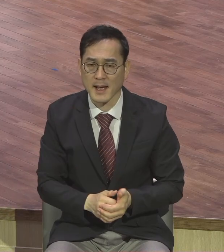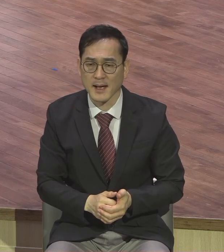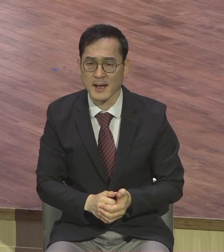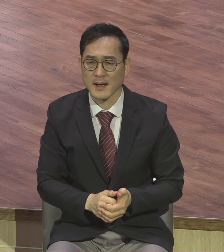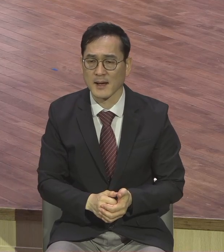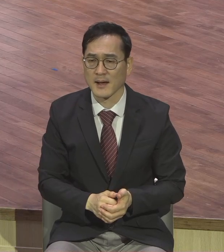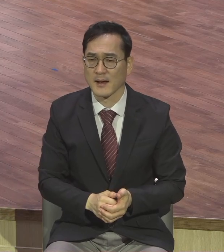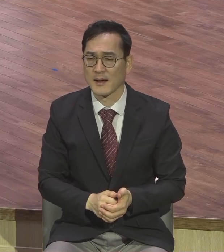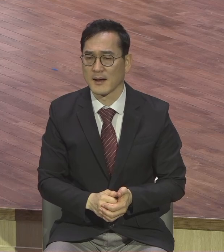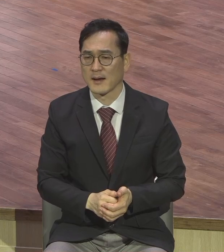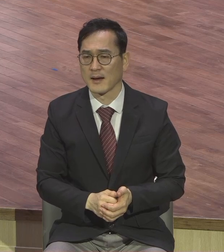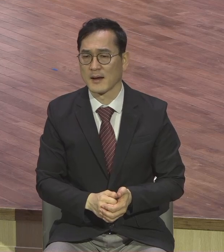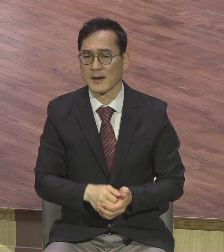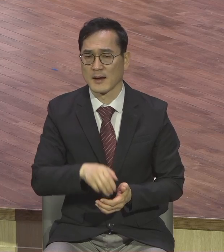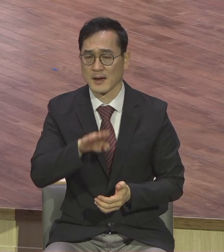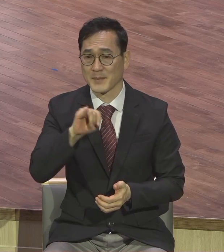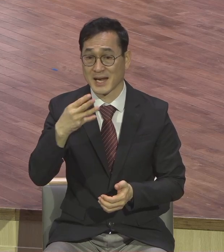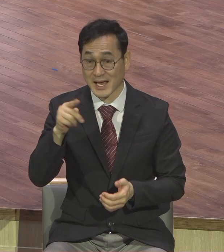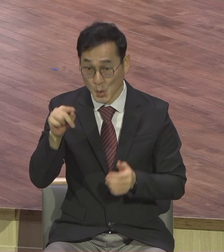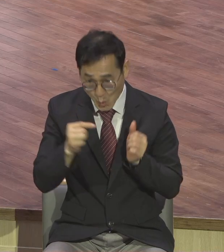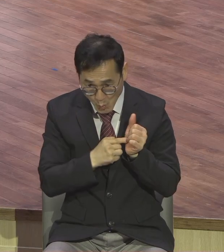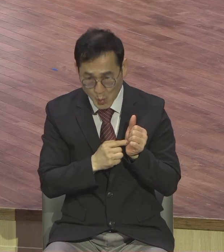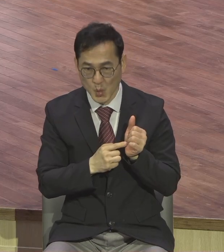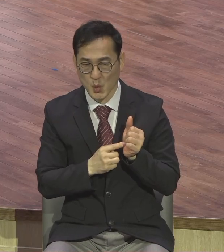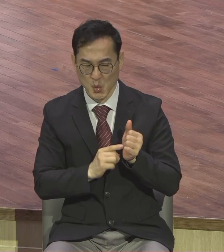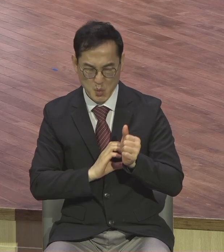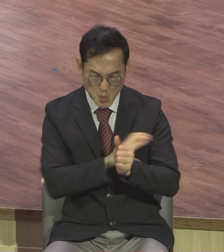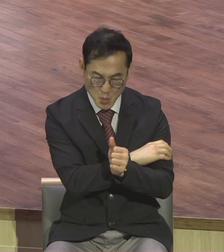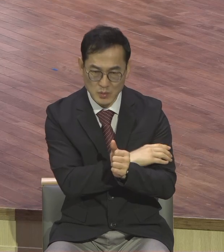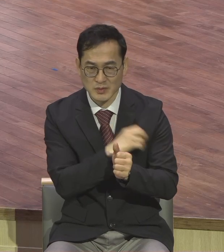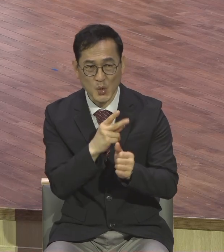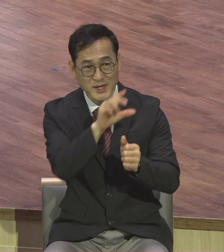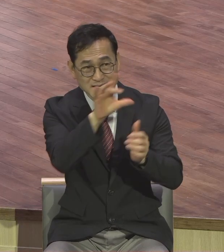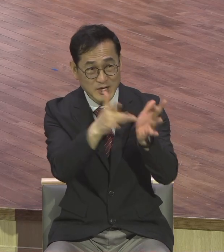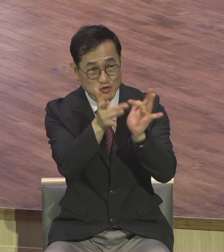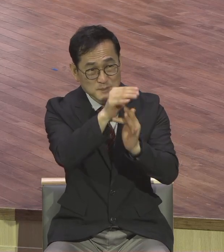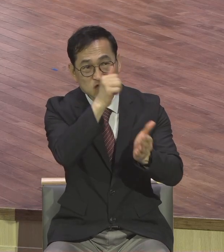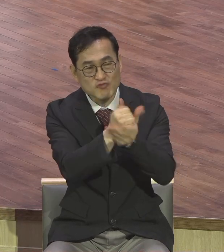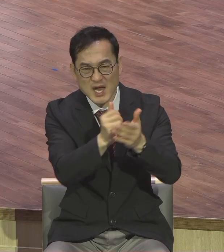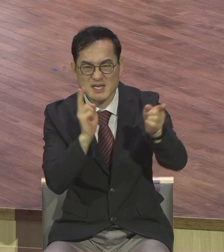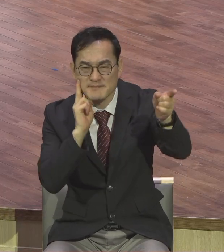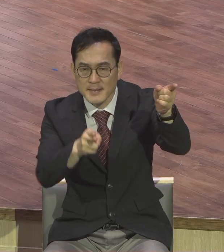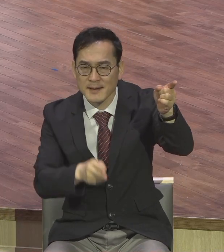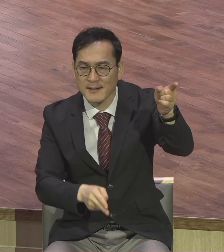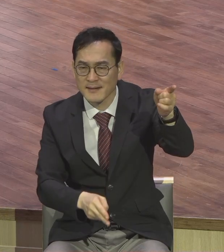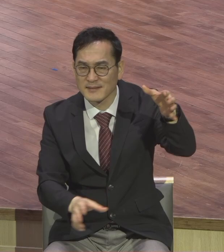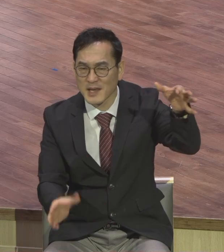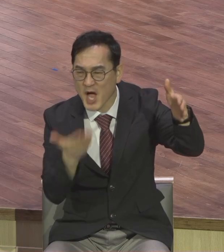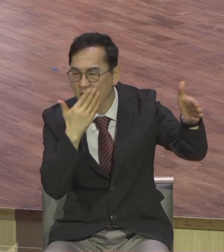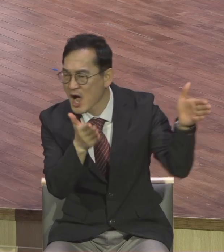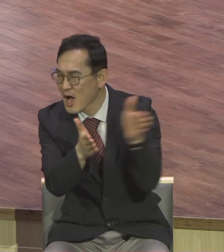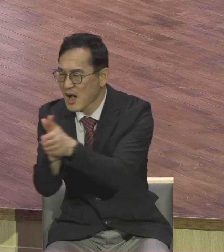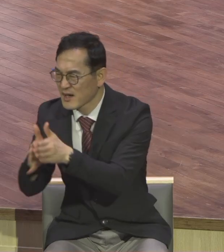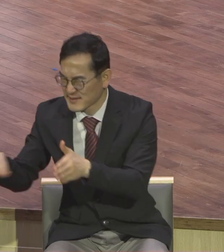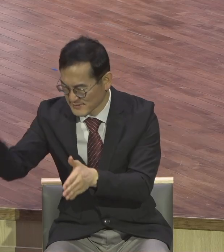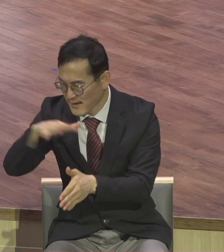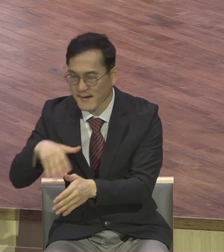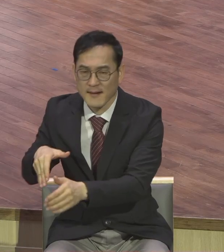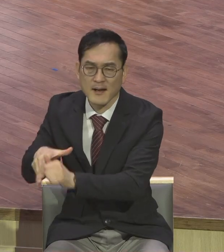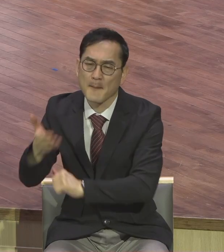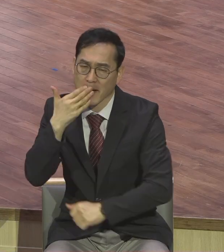거였거든. 그 당시로서는 천하의 반역죄란 말이에요. 그런데 아리마대 요셉은 이런 걸